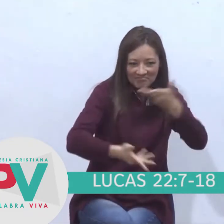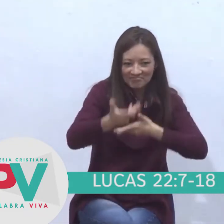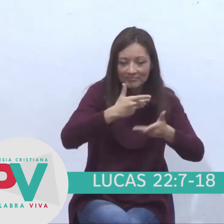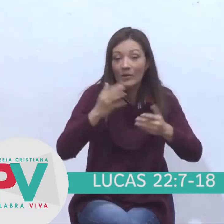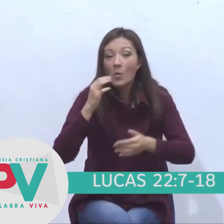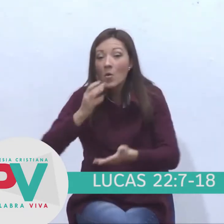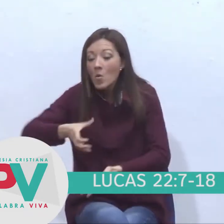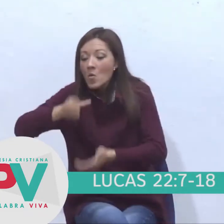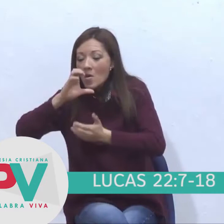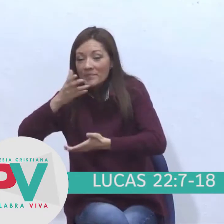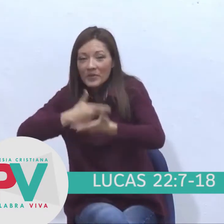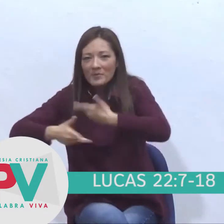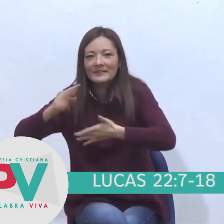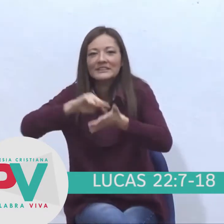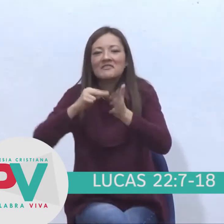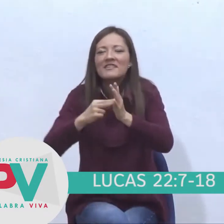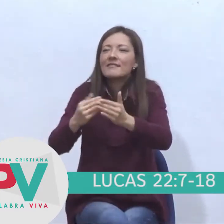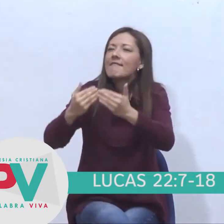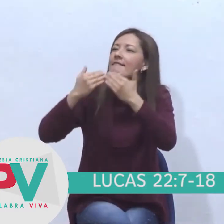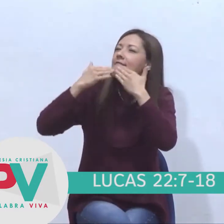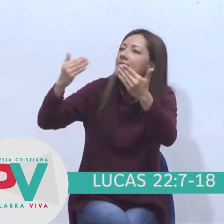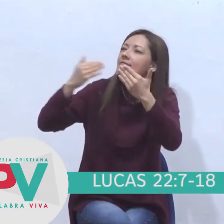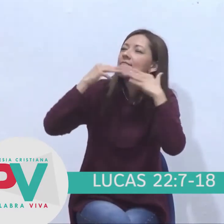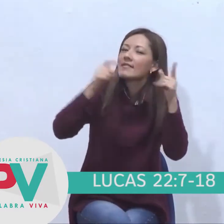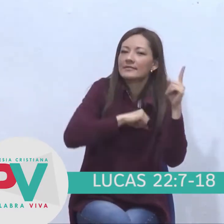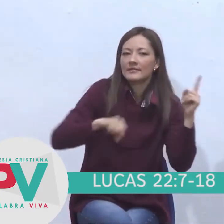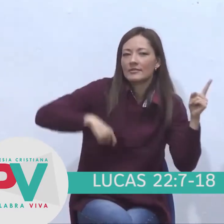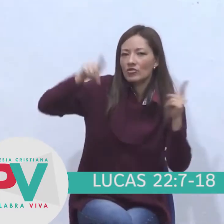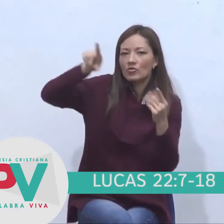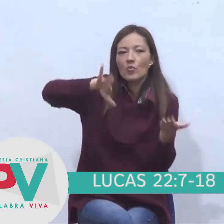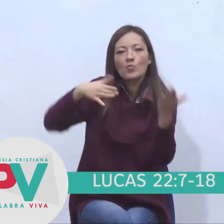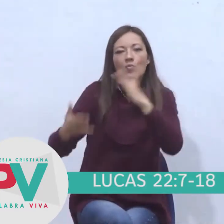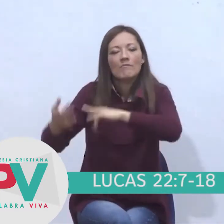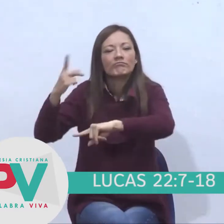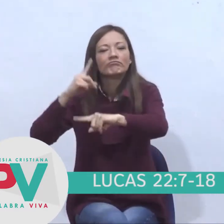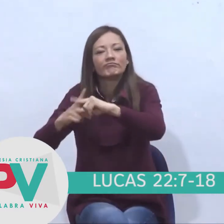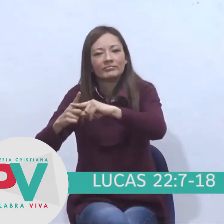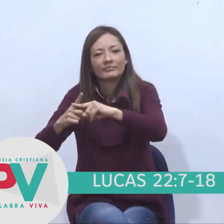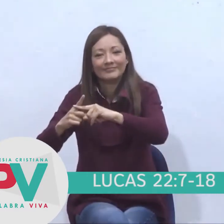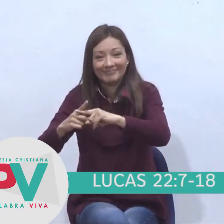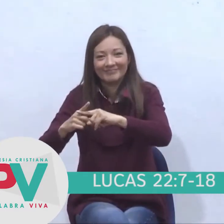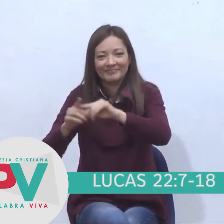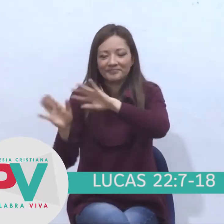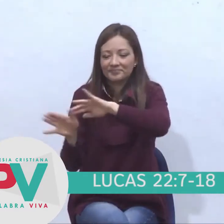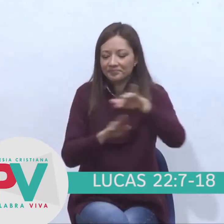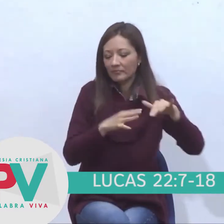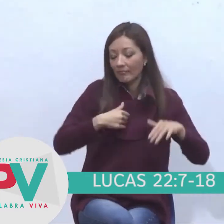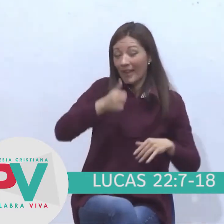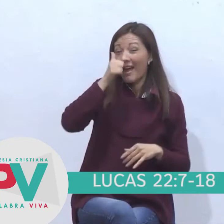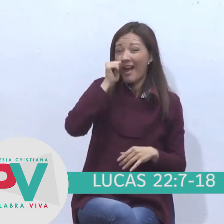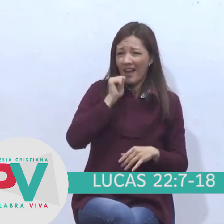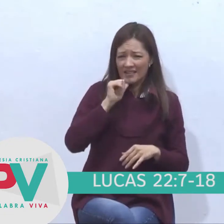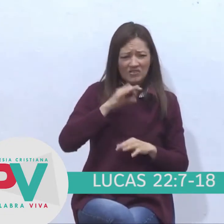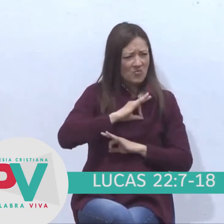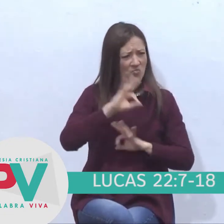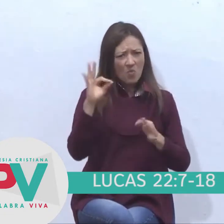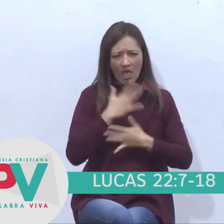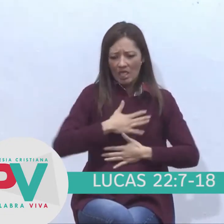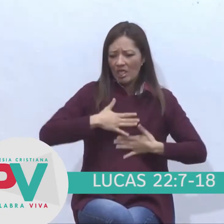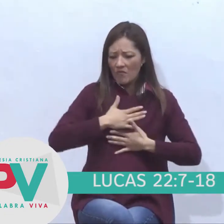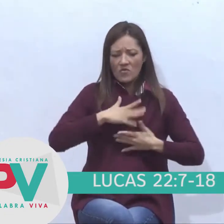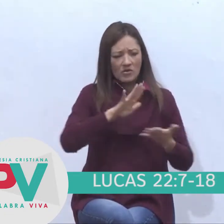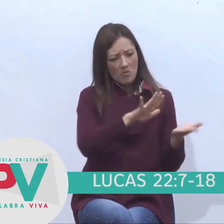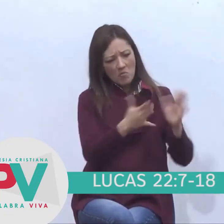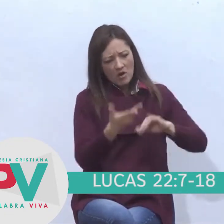Calvario. Ayer yo decía: nunca había disfrutado la muerte de alguien, nunca me había gozado en la muerte de alguien, hasta que conocí a